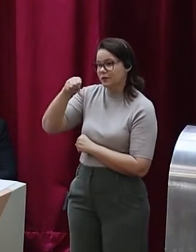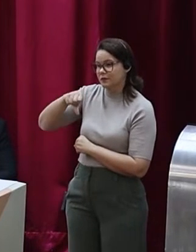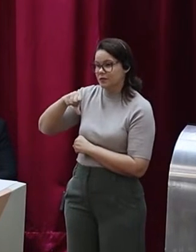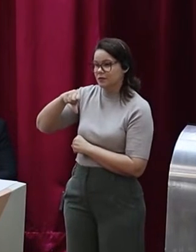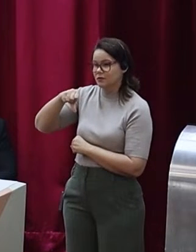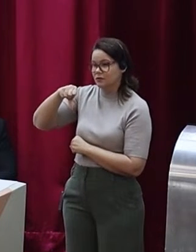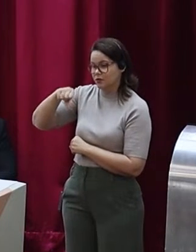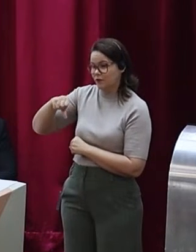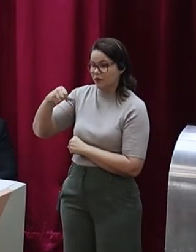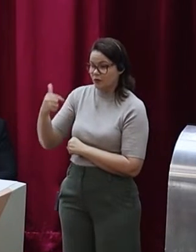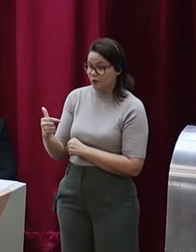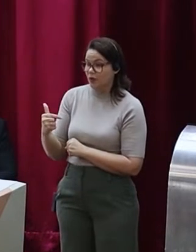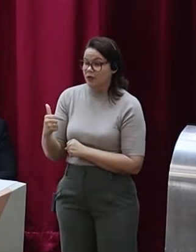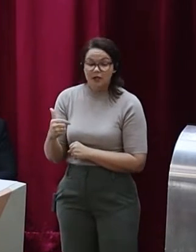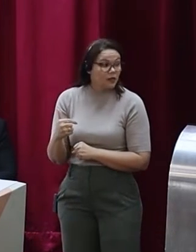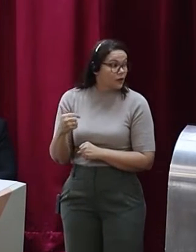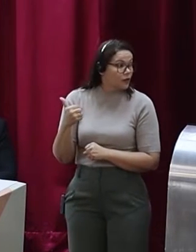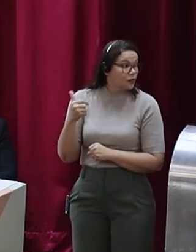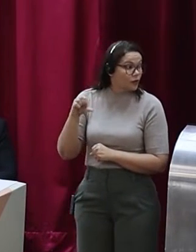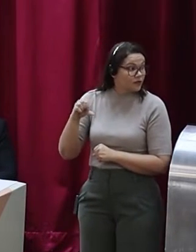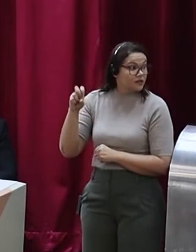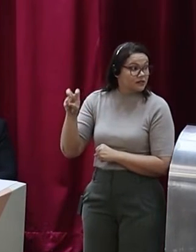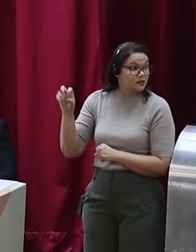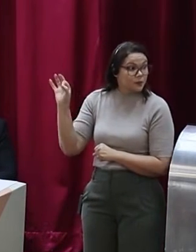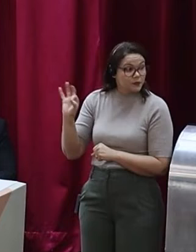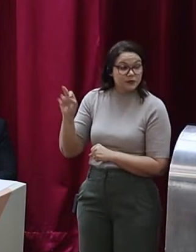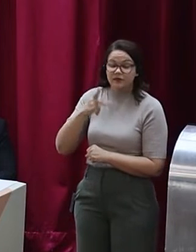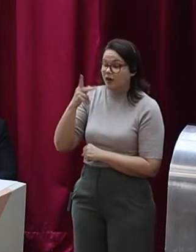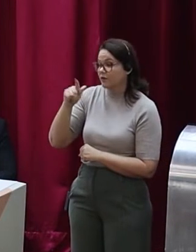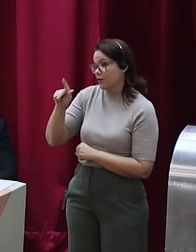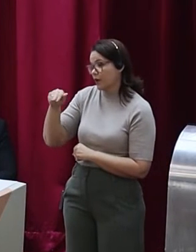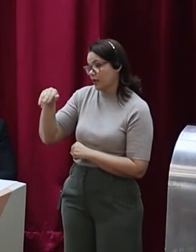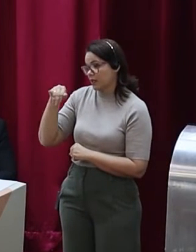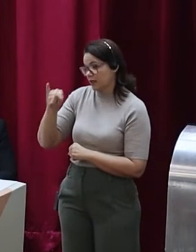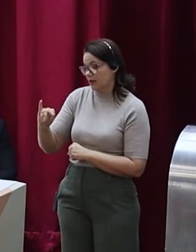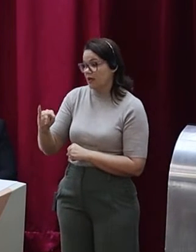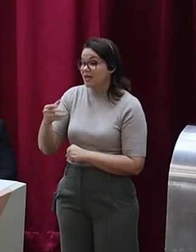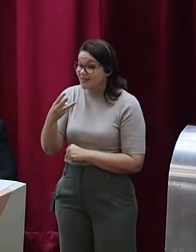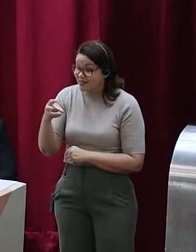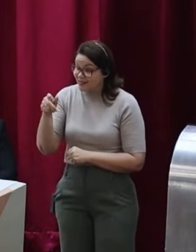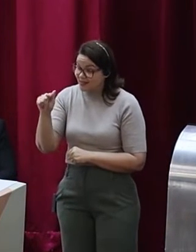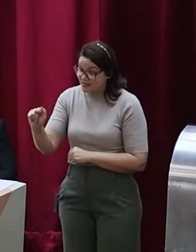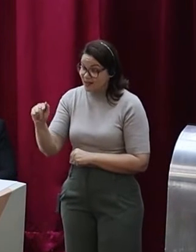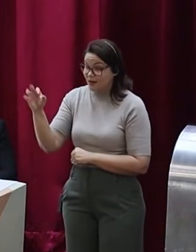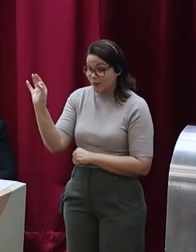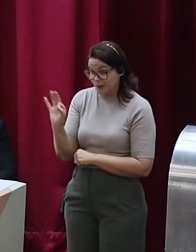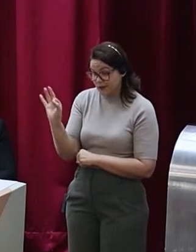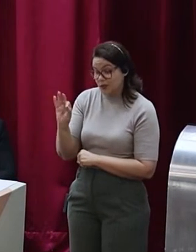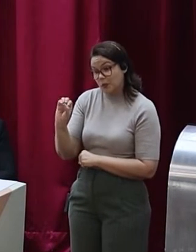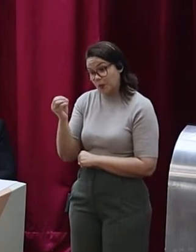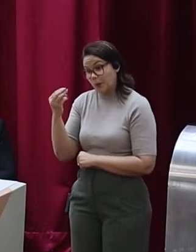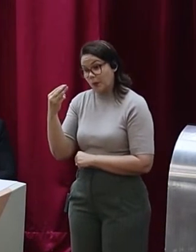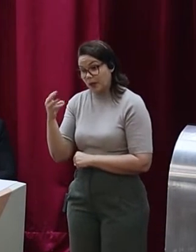95% de la población hablábamos guaraní. y 37%, 40%